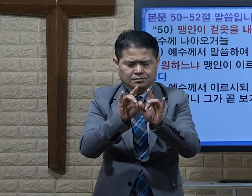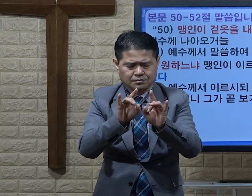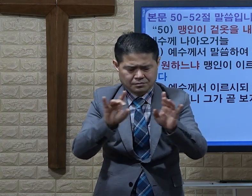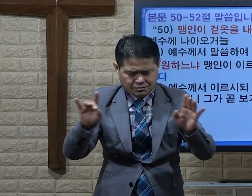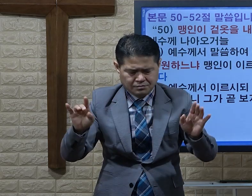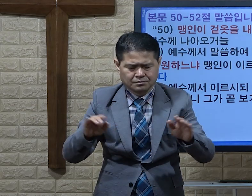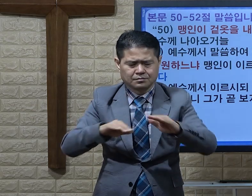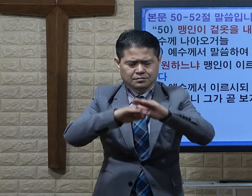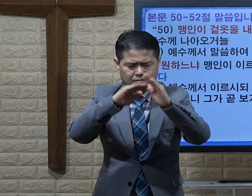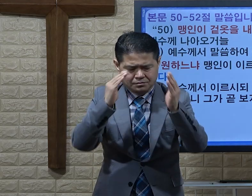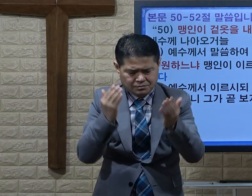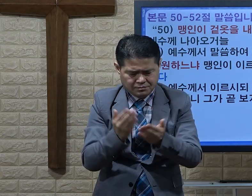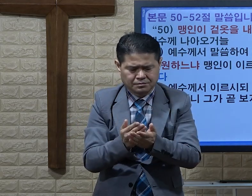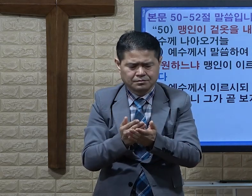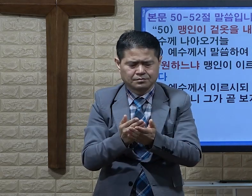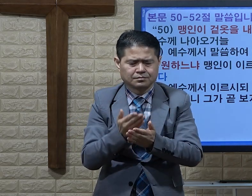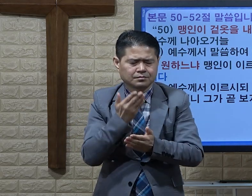교회 각각이